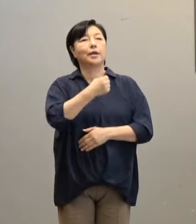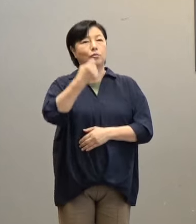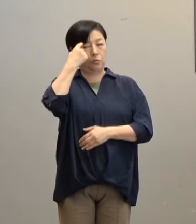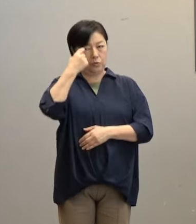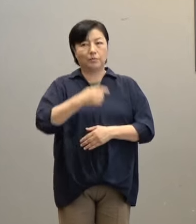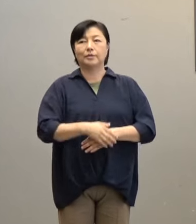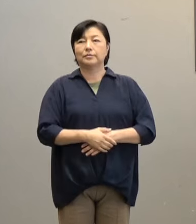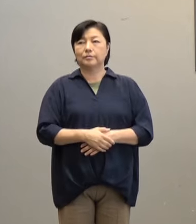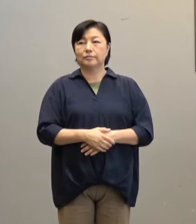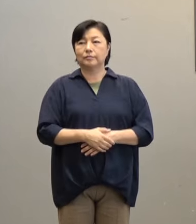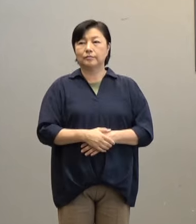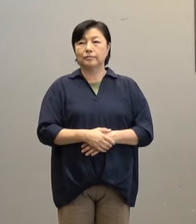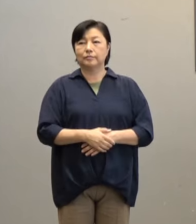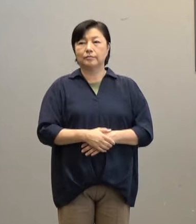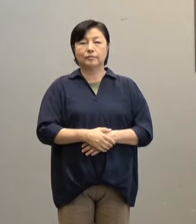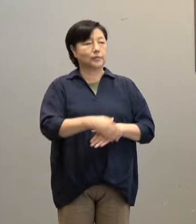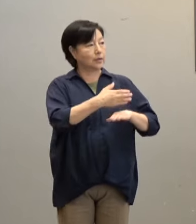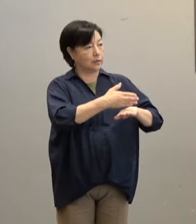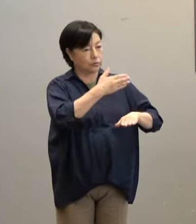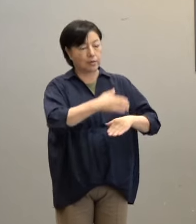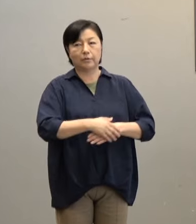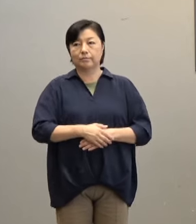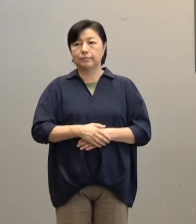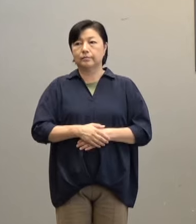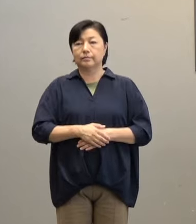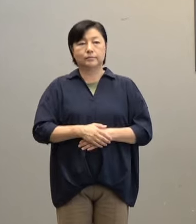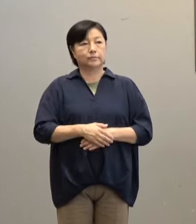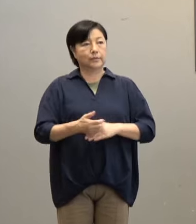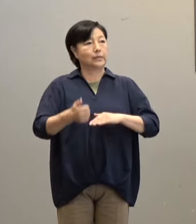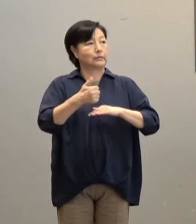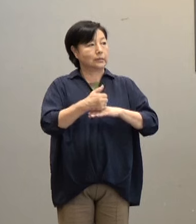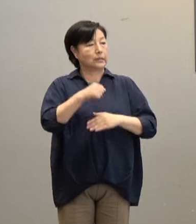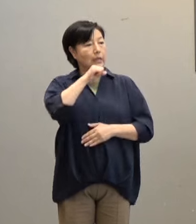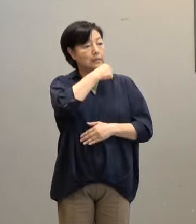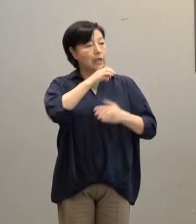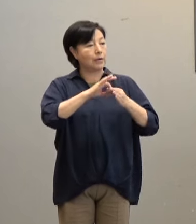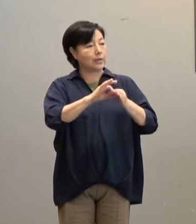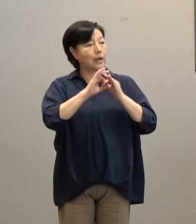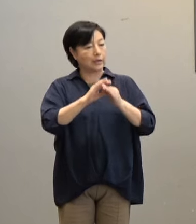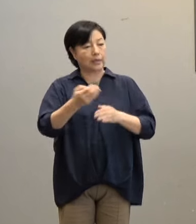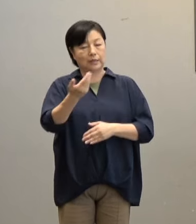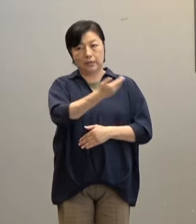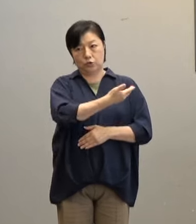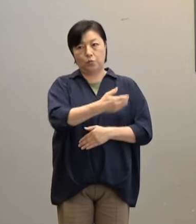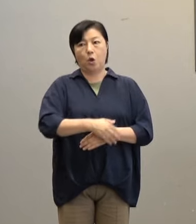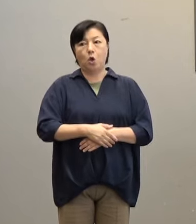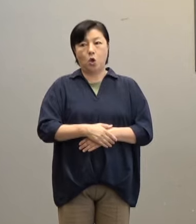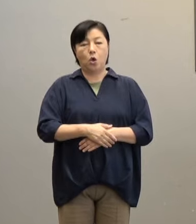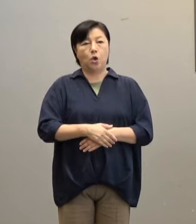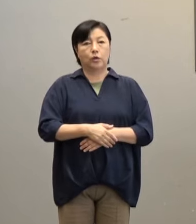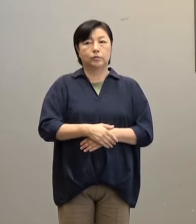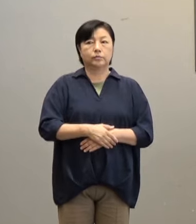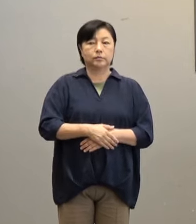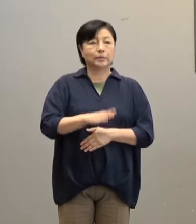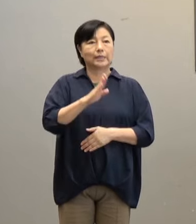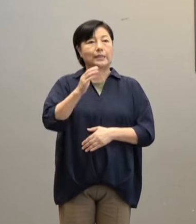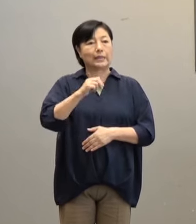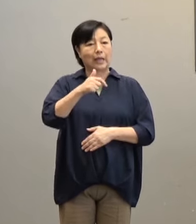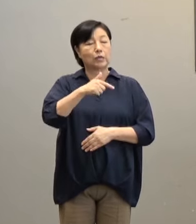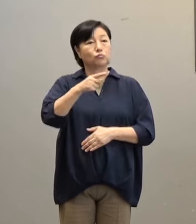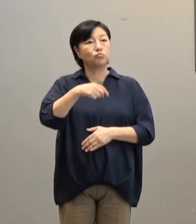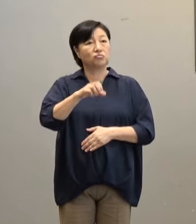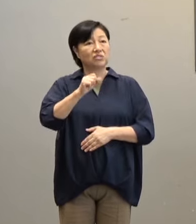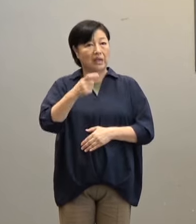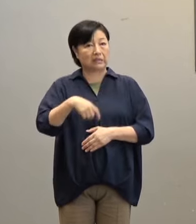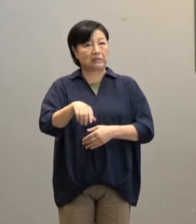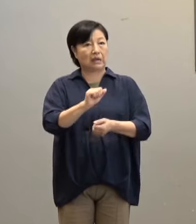ております。 ありがとうございます。知事、台湾に関連してなんですけれども、鄭文山氏が、逮